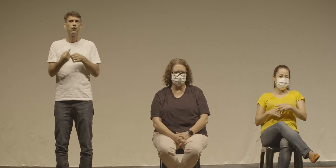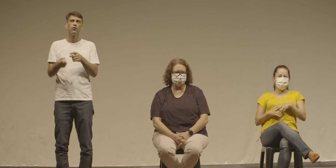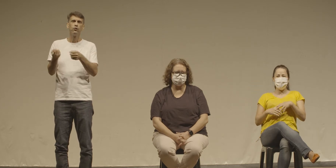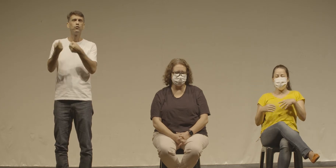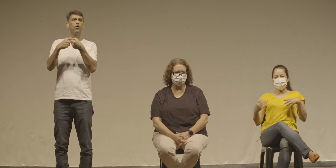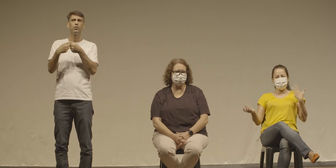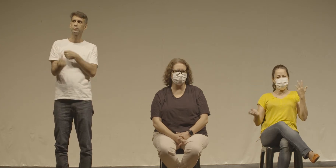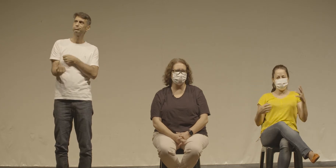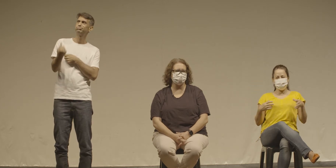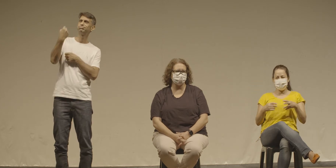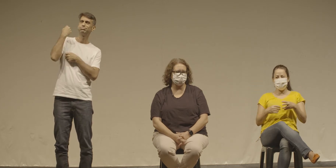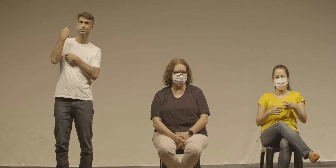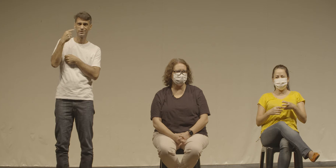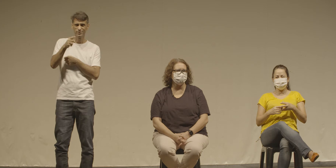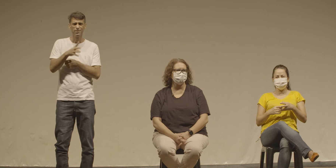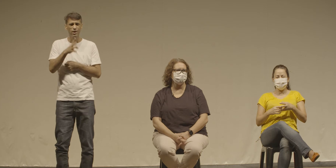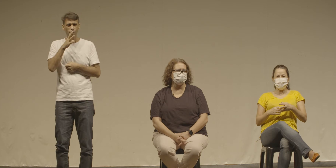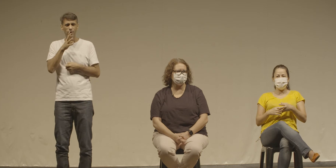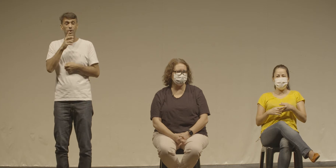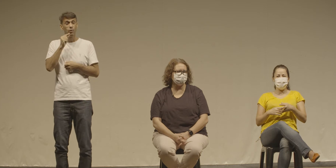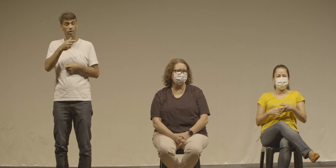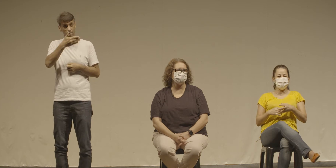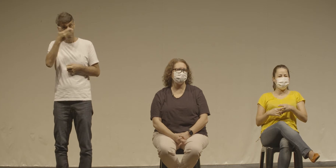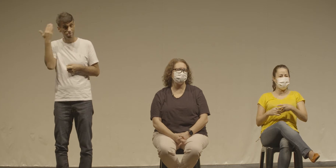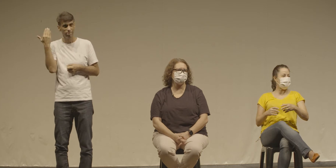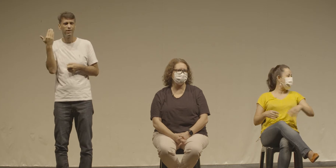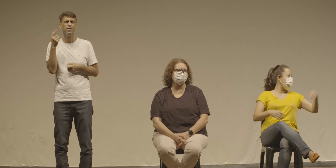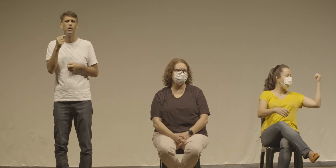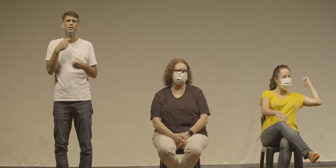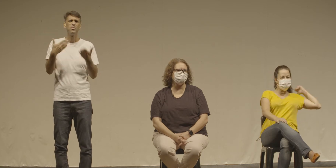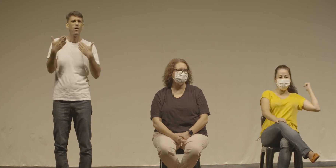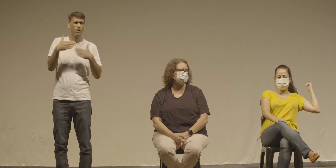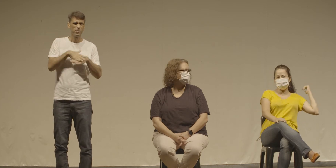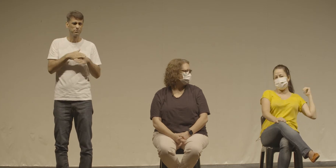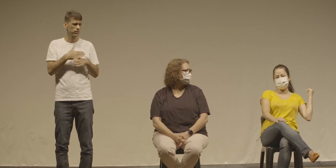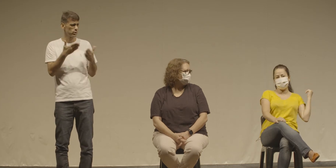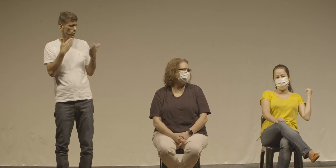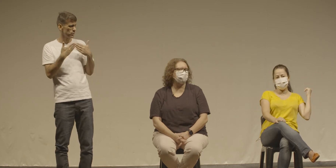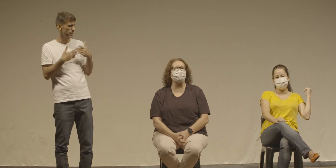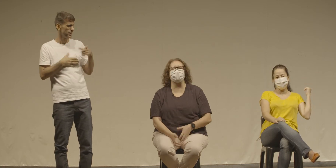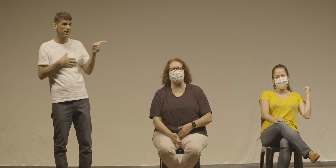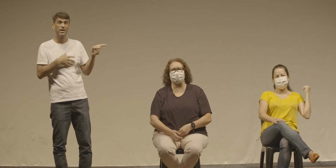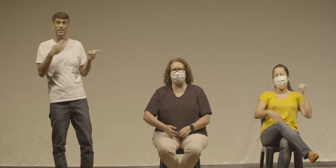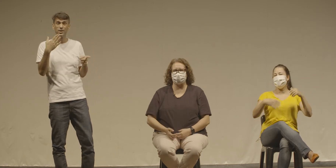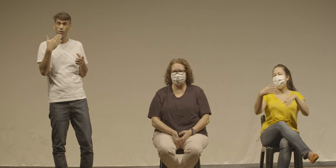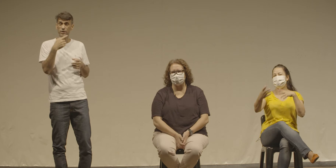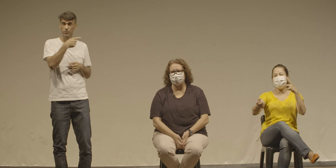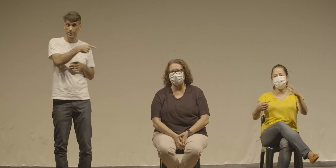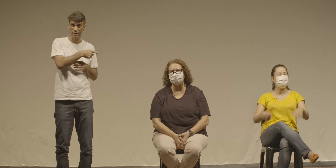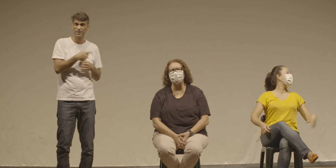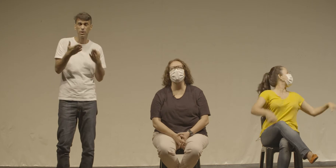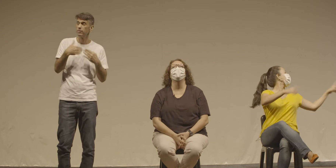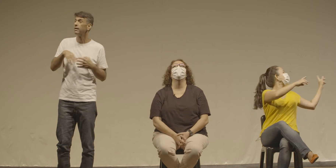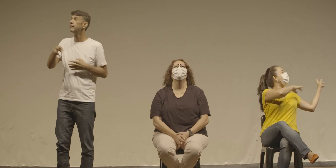E você vê que a coisa é tão descontraída que, assim, às vezes elas falam comigo que estou fora da câmera. Então ela está